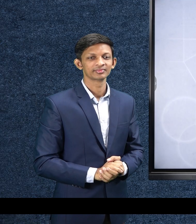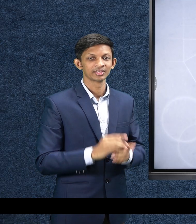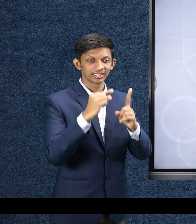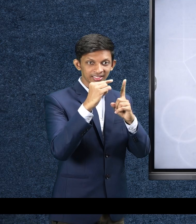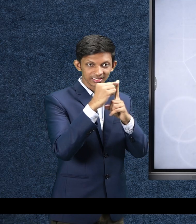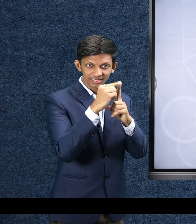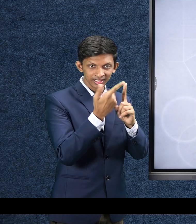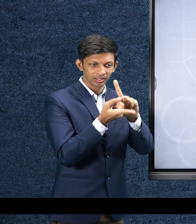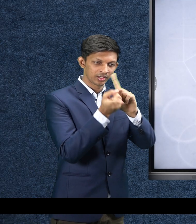संभाषण करणे,